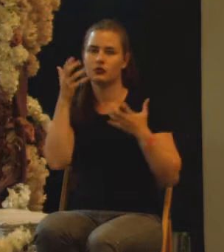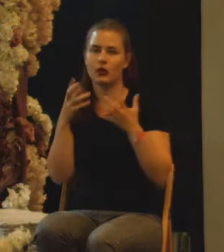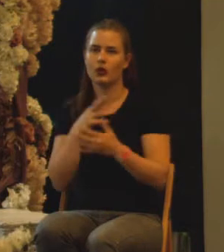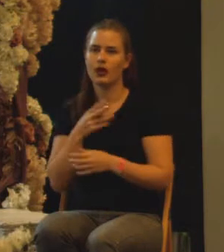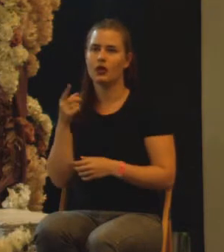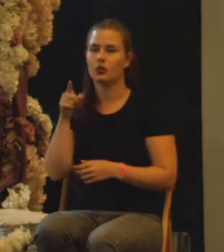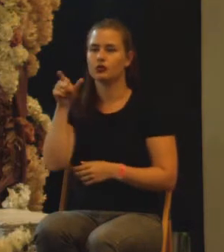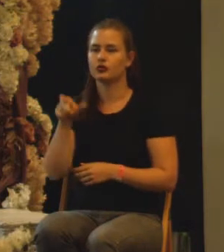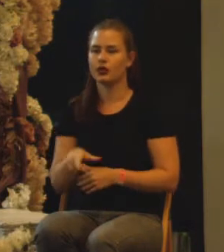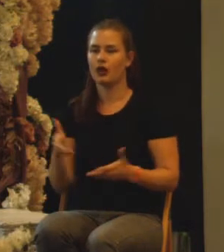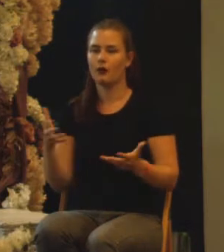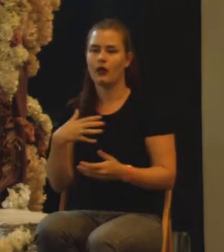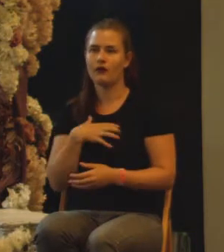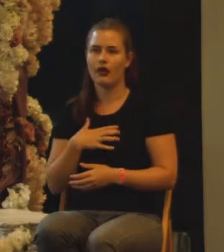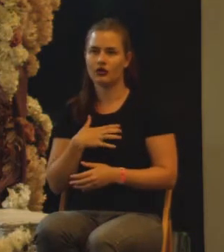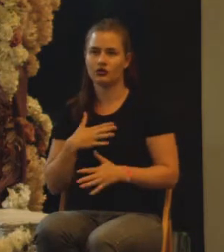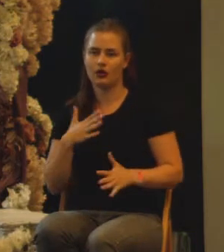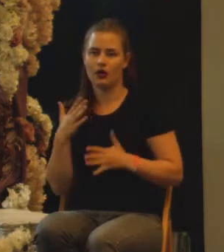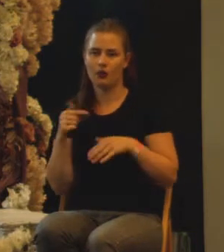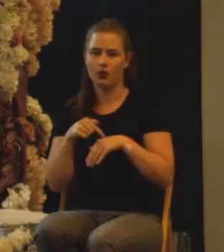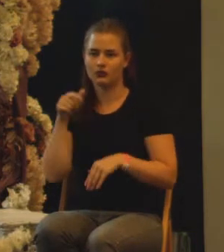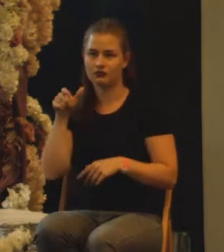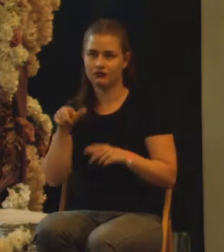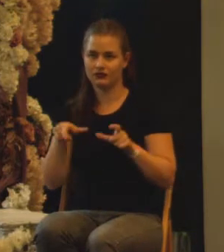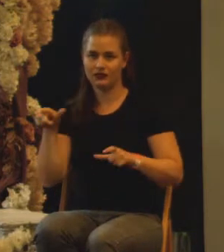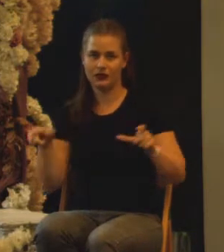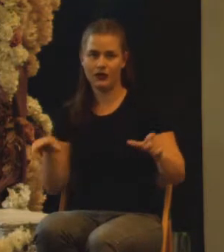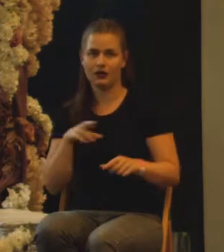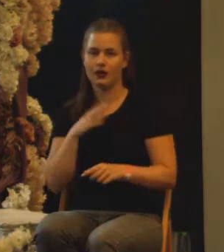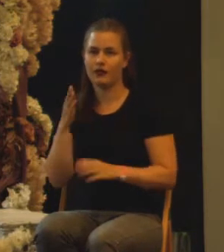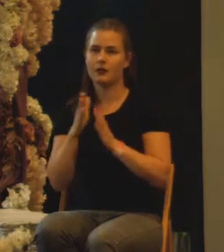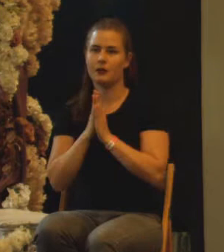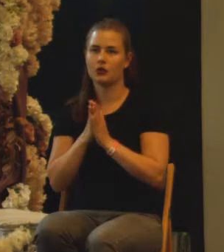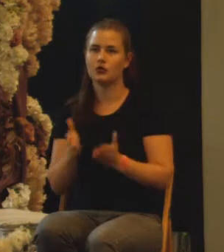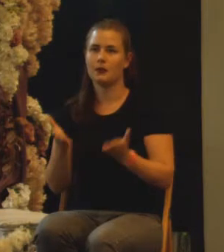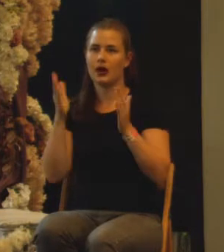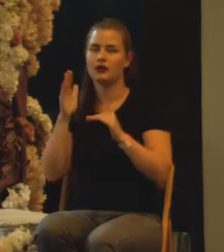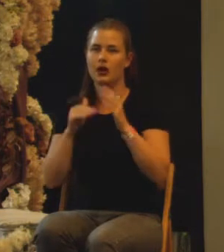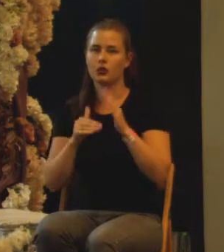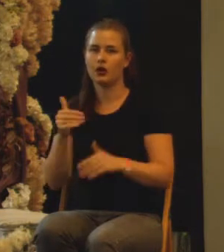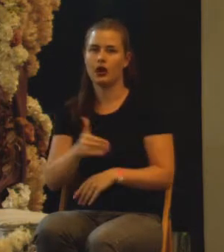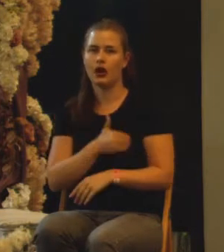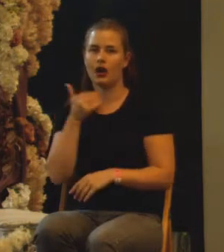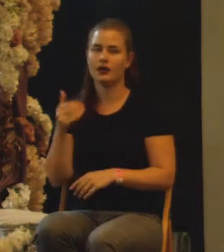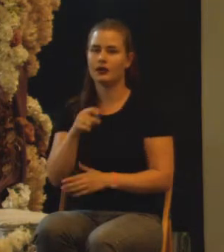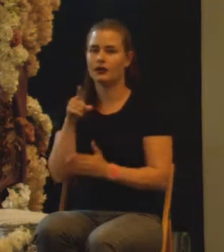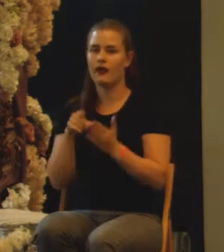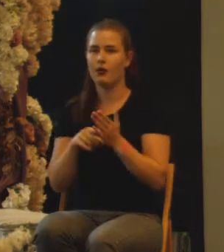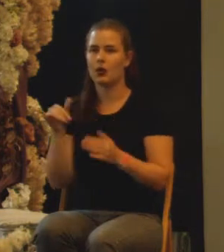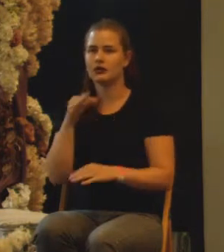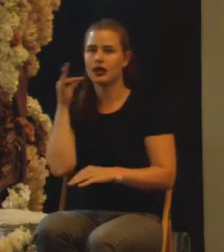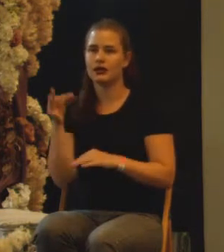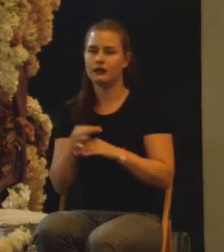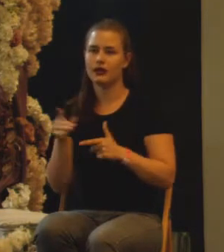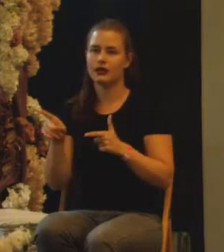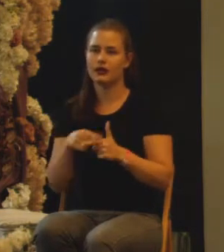чоловік, кому важні емоції інших людей, я вас попрошу підняти руку і сказати, хочете вопрос-ответ, или